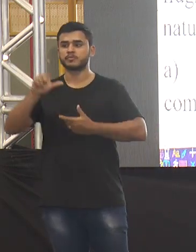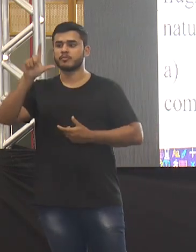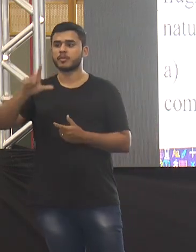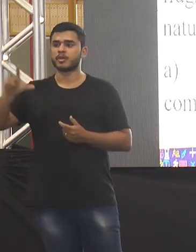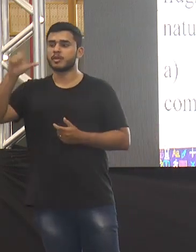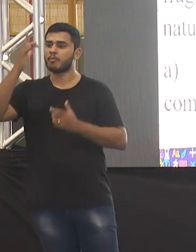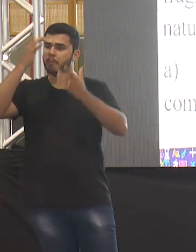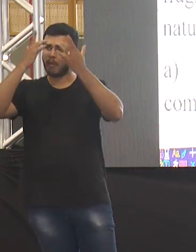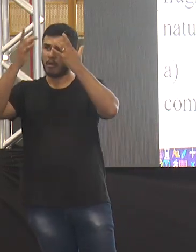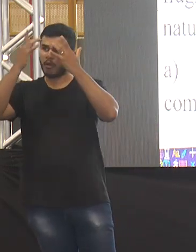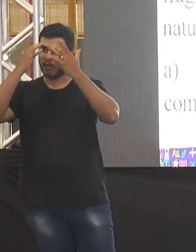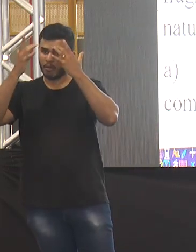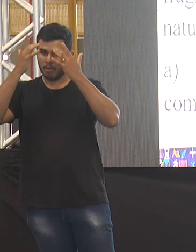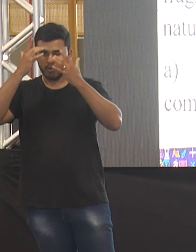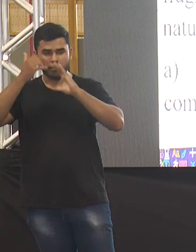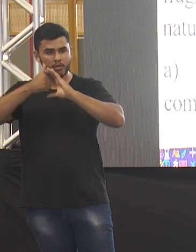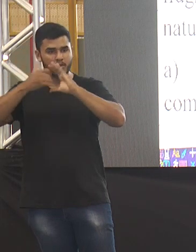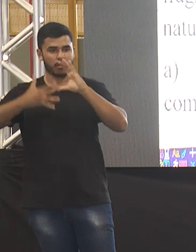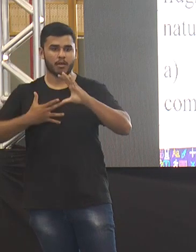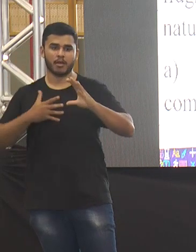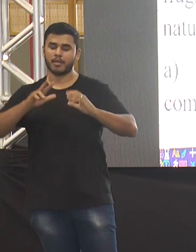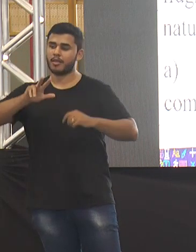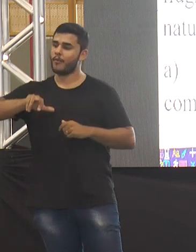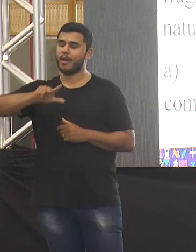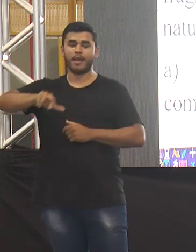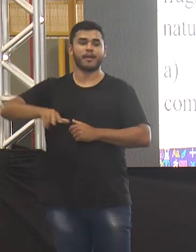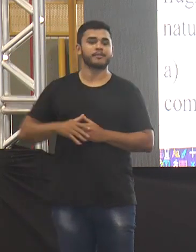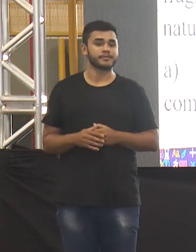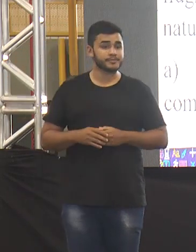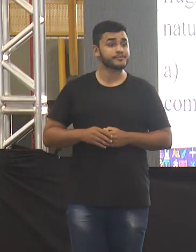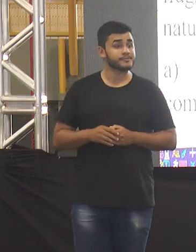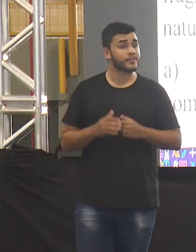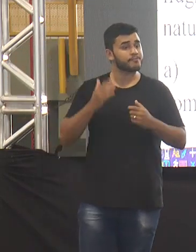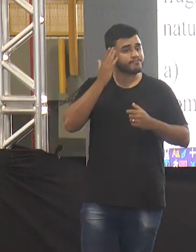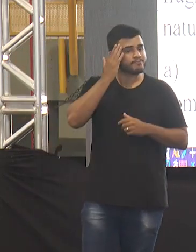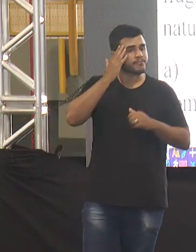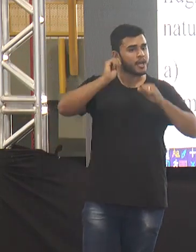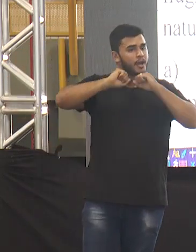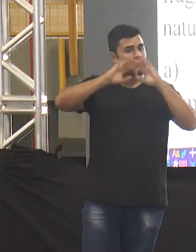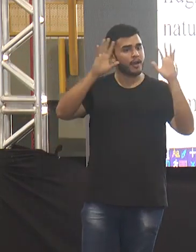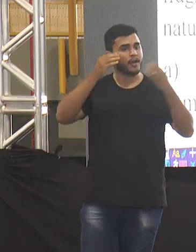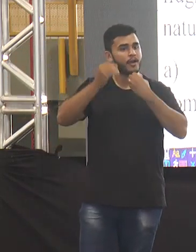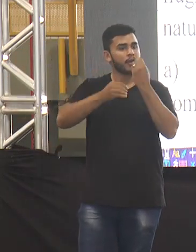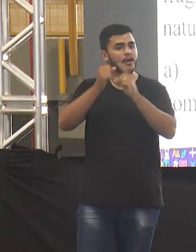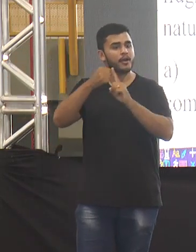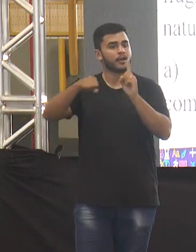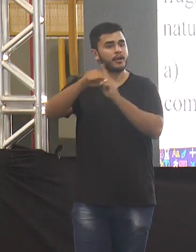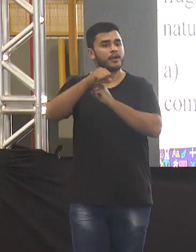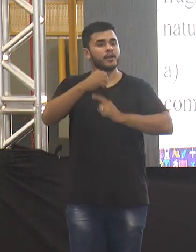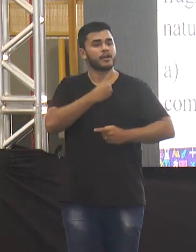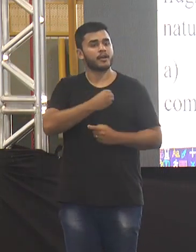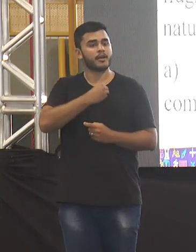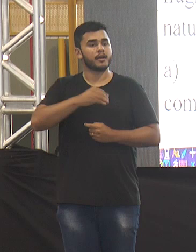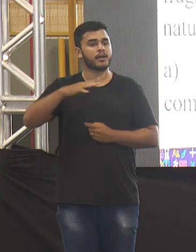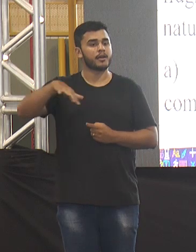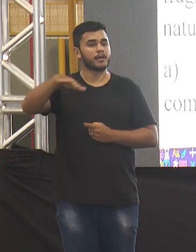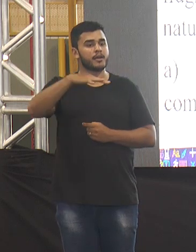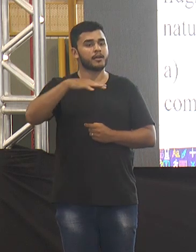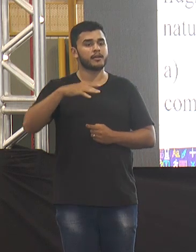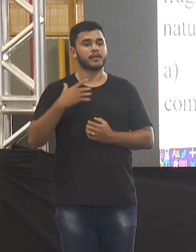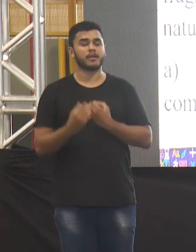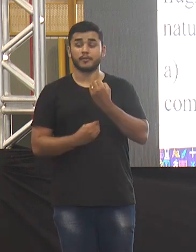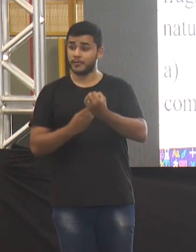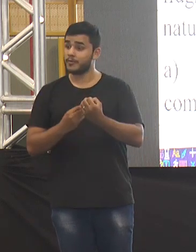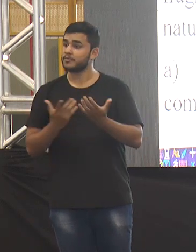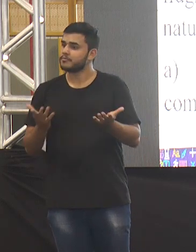decorar características. A gente estuda literatura para entender a sociedade em que a gente vive, a natureza humana,